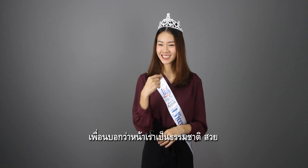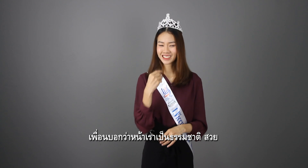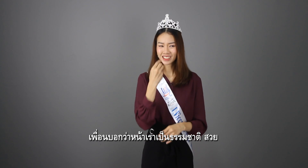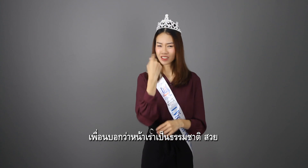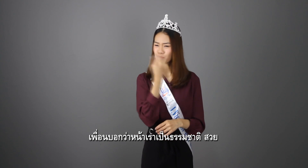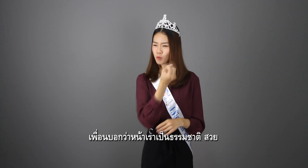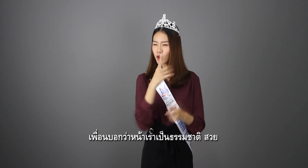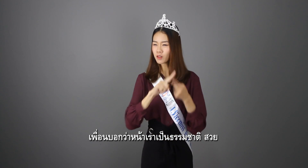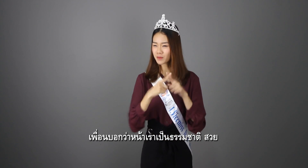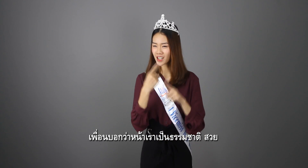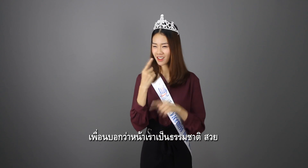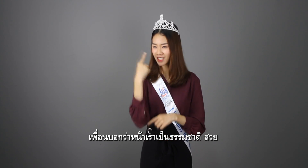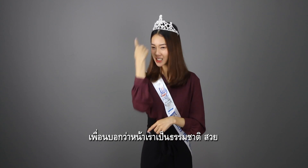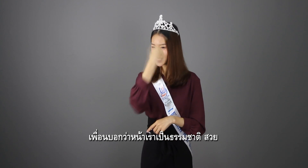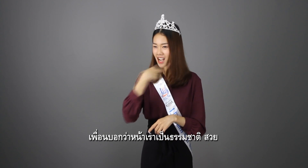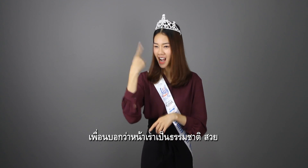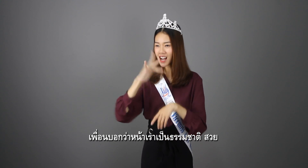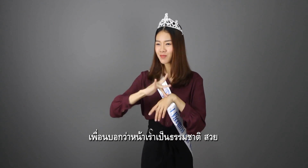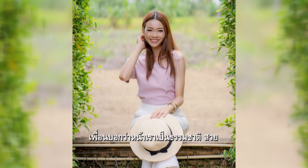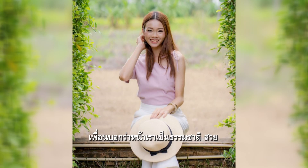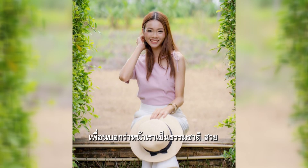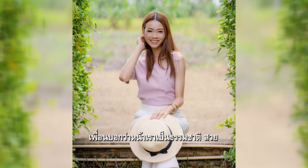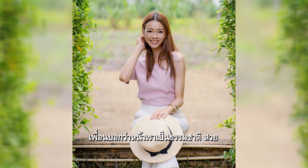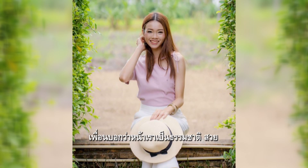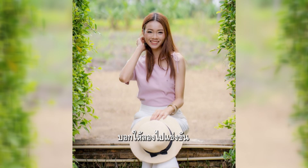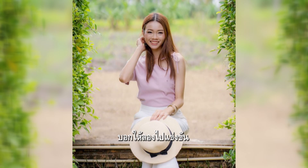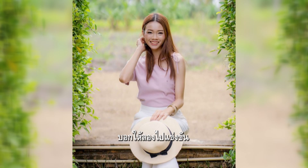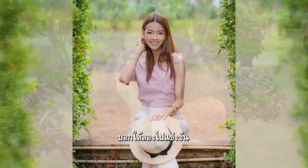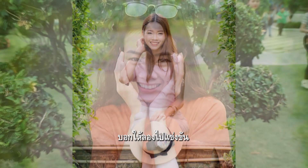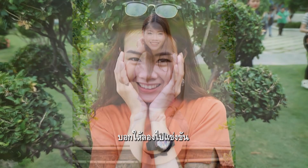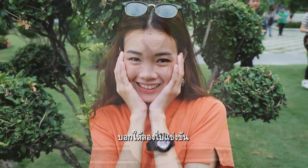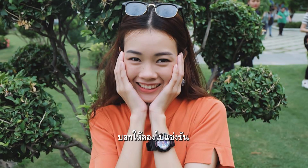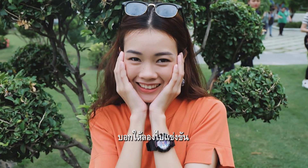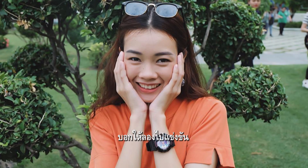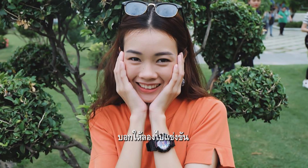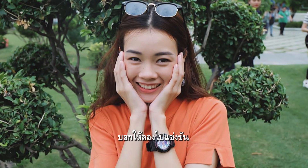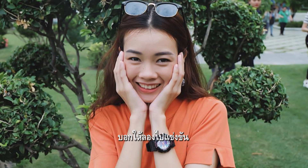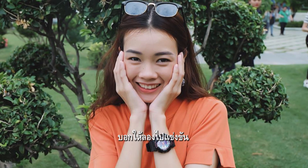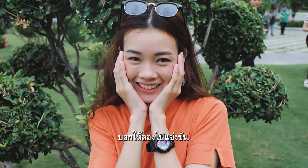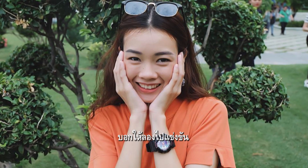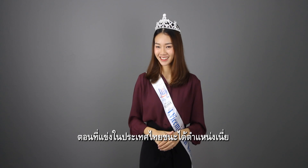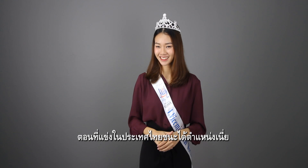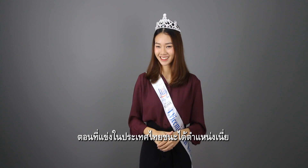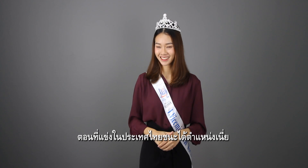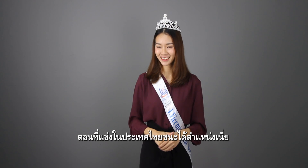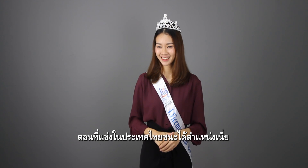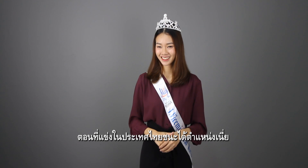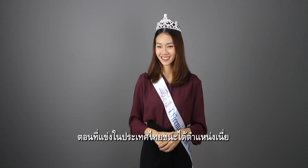บอกว่าหน้าเราแบบเป็นธรรมชาติสวยบอกไปแข่งขันเราไปแข่ง ตอนที่แข่งในประเทศไทยช